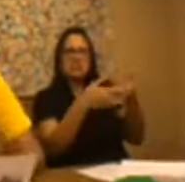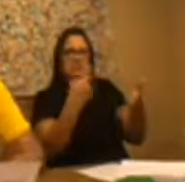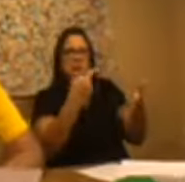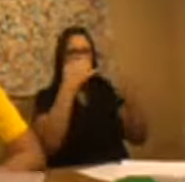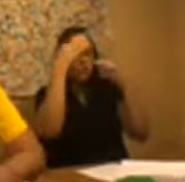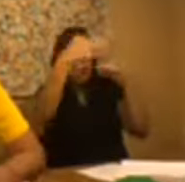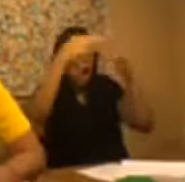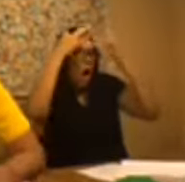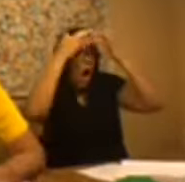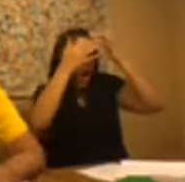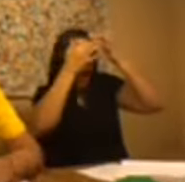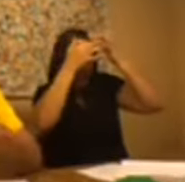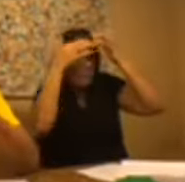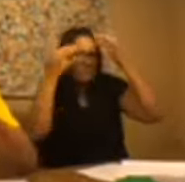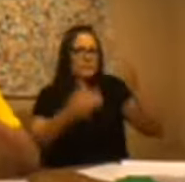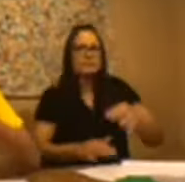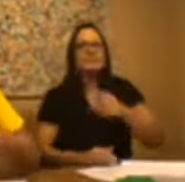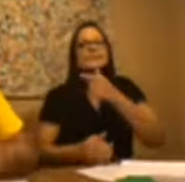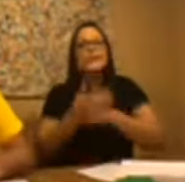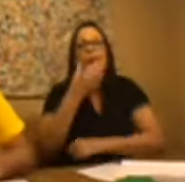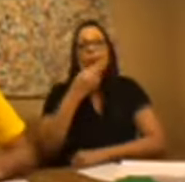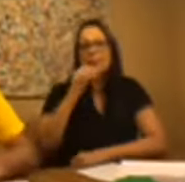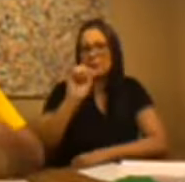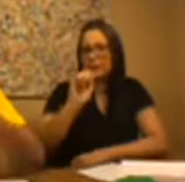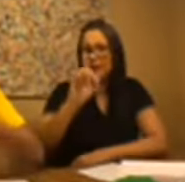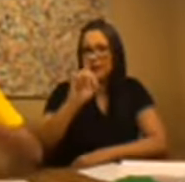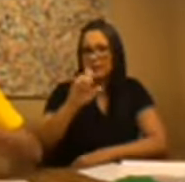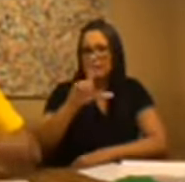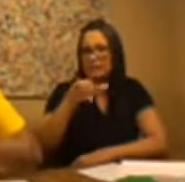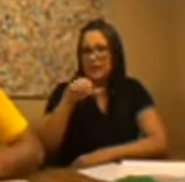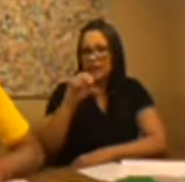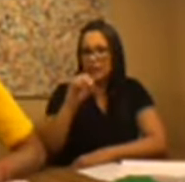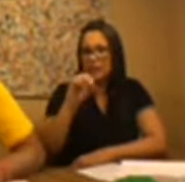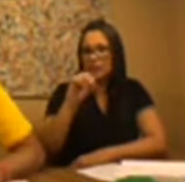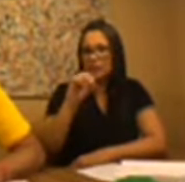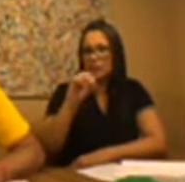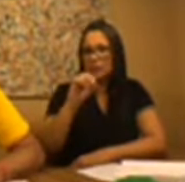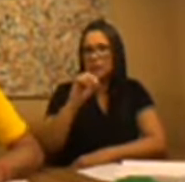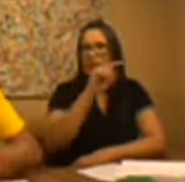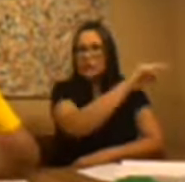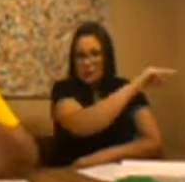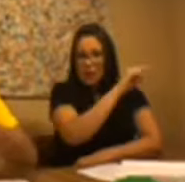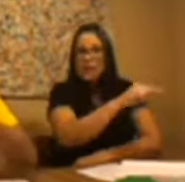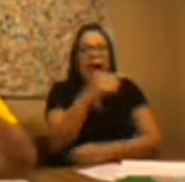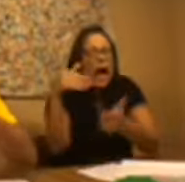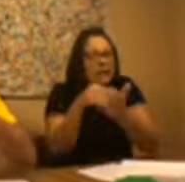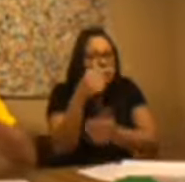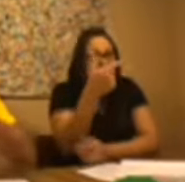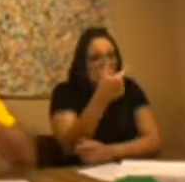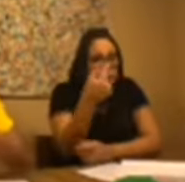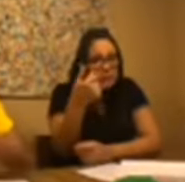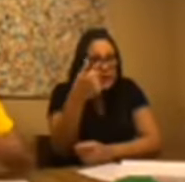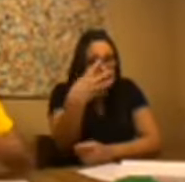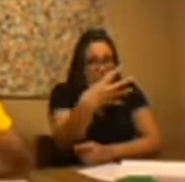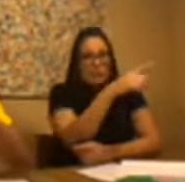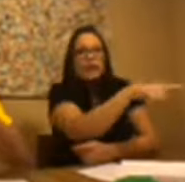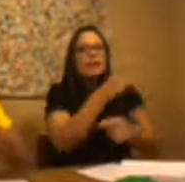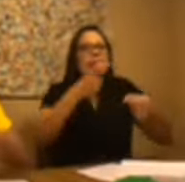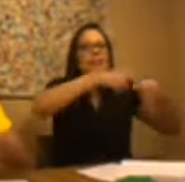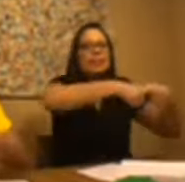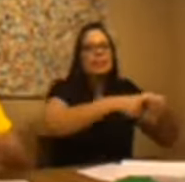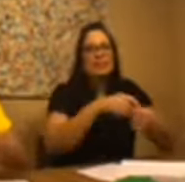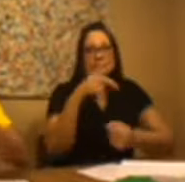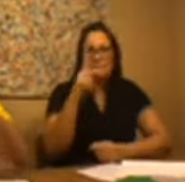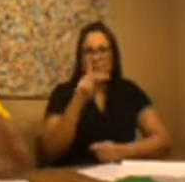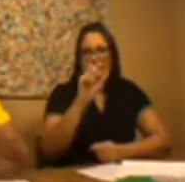aqui no total de ano até 2014 ele estava filiado que som desde que o pessoal existiu ele se